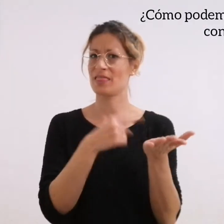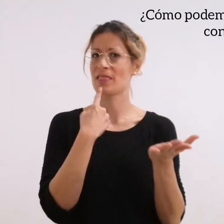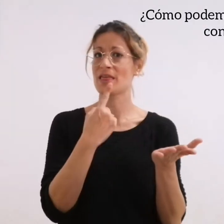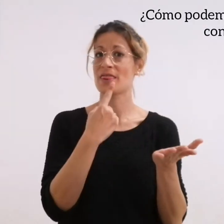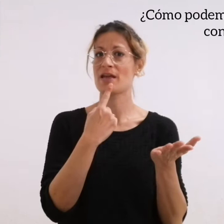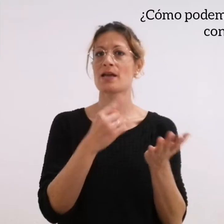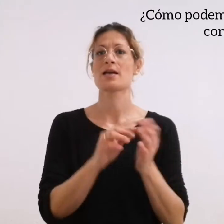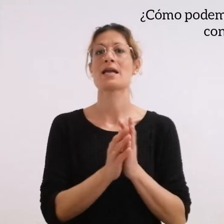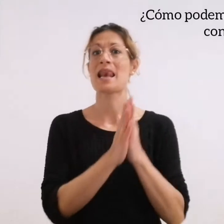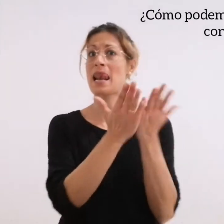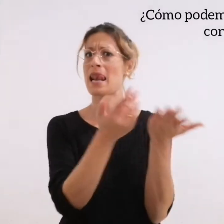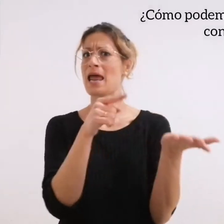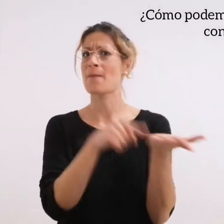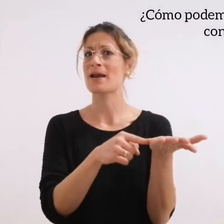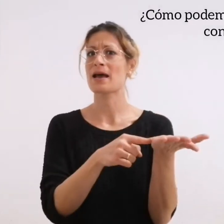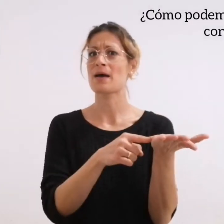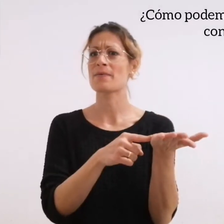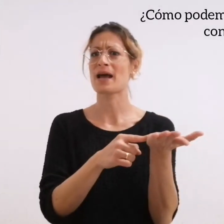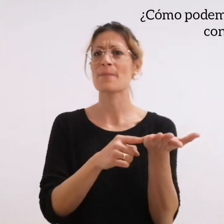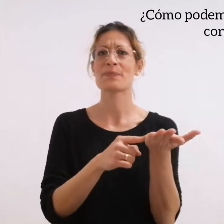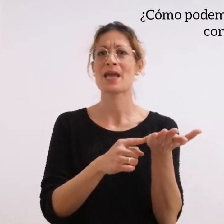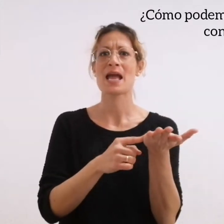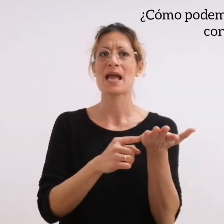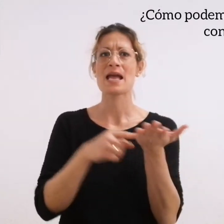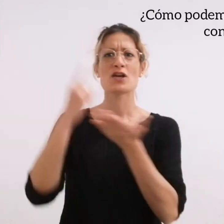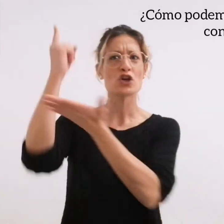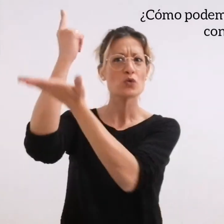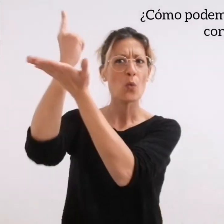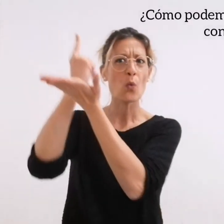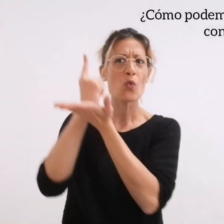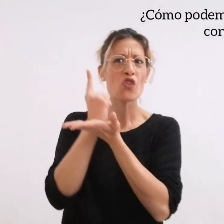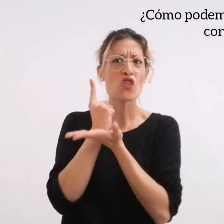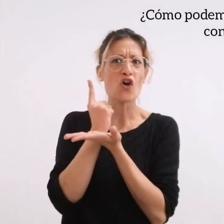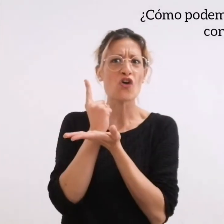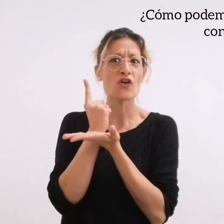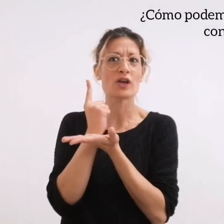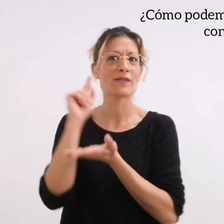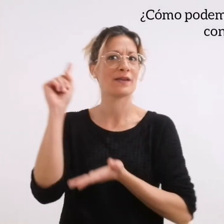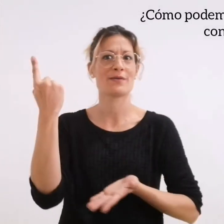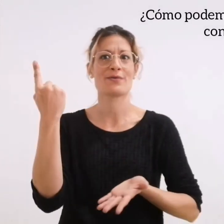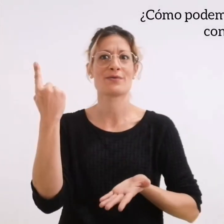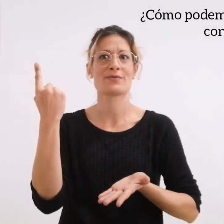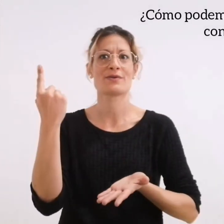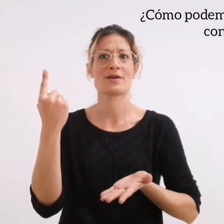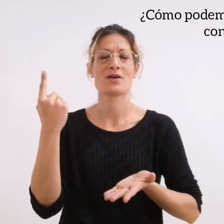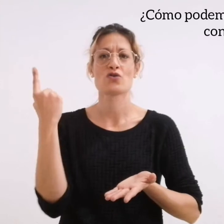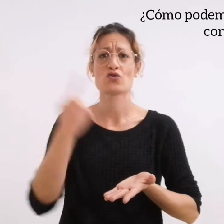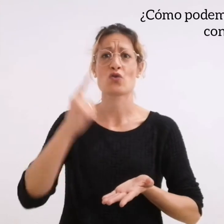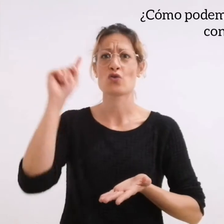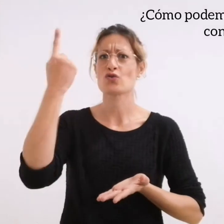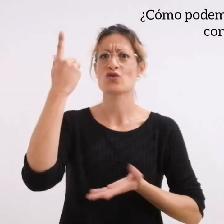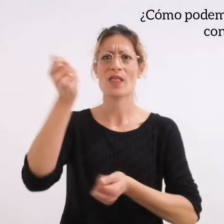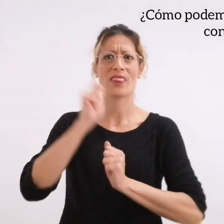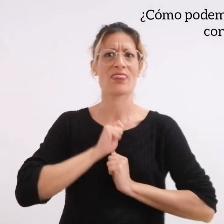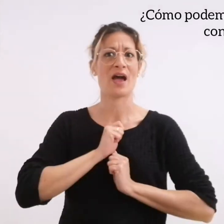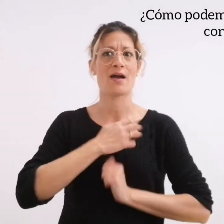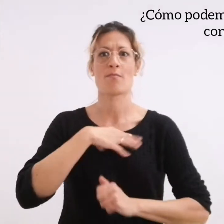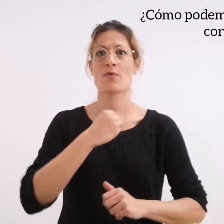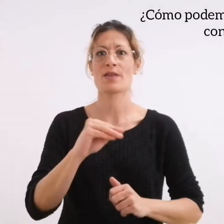Dios, un regalo, algo que Dios da. Como nosotros éramos incapaces de hacer nada para salvarnos, Él, a través